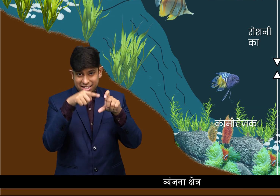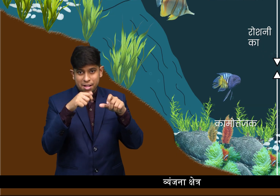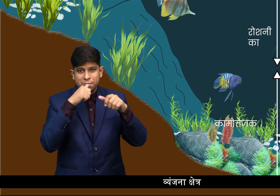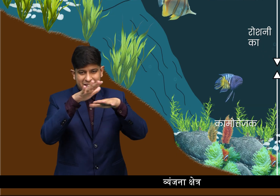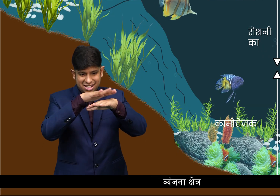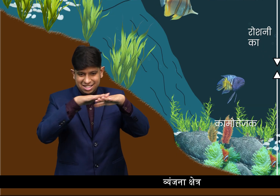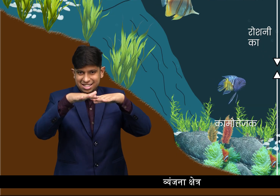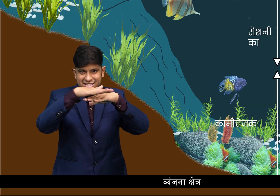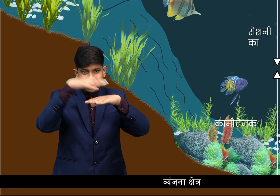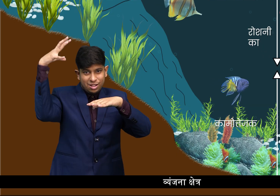व्यंजना क्षेत्र।